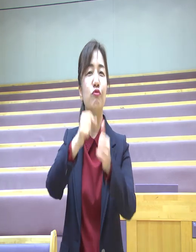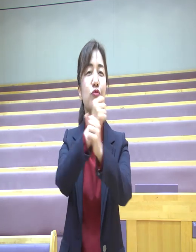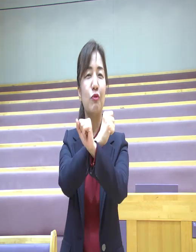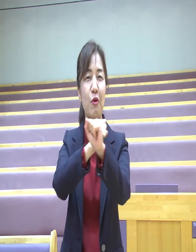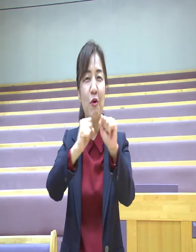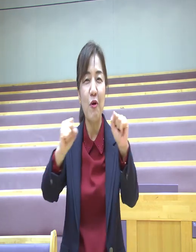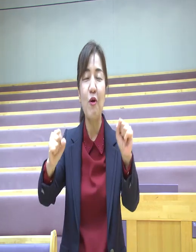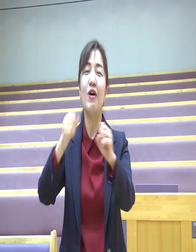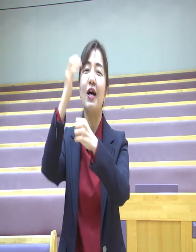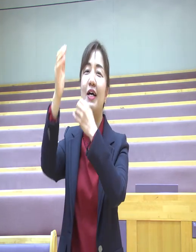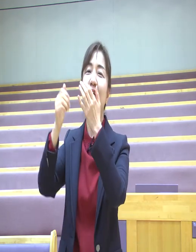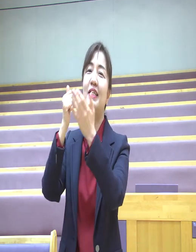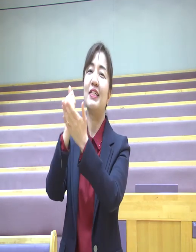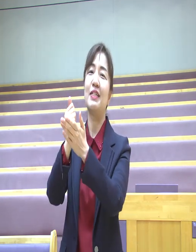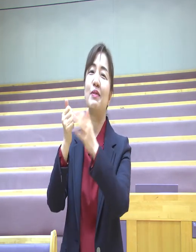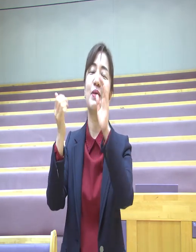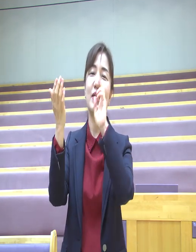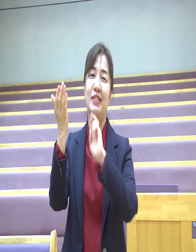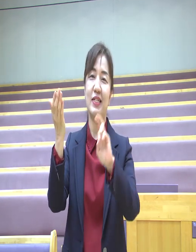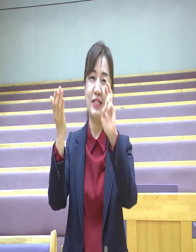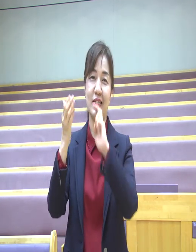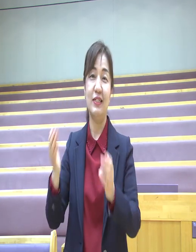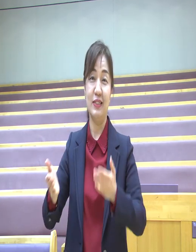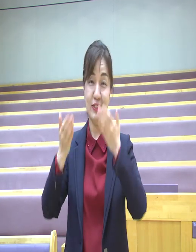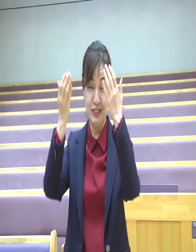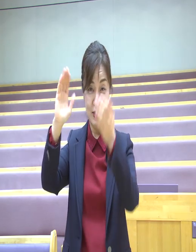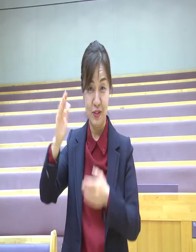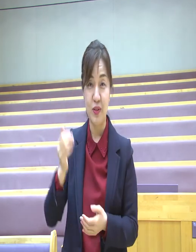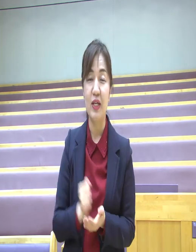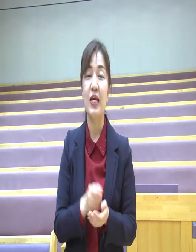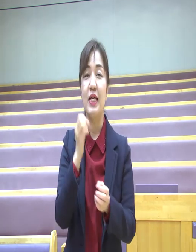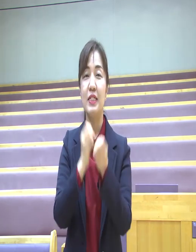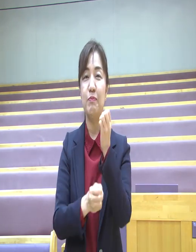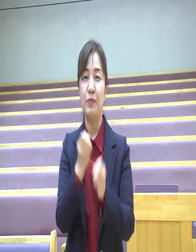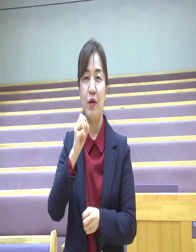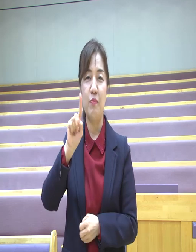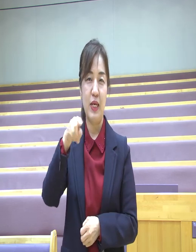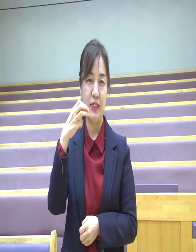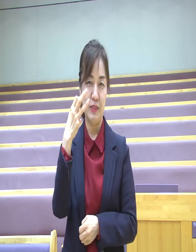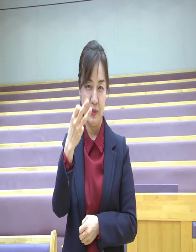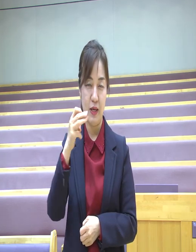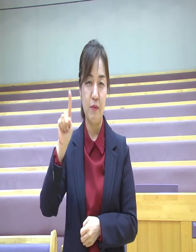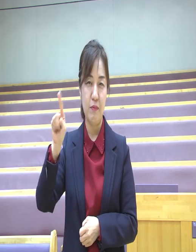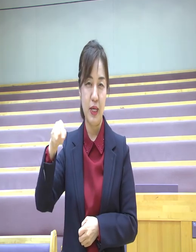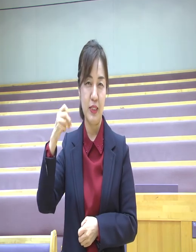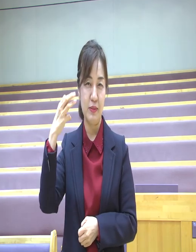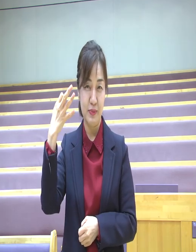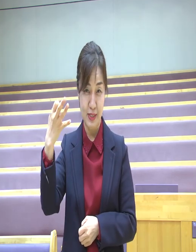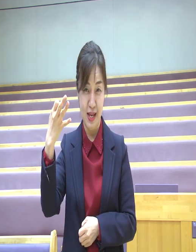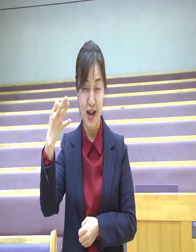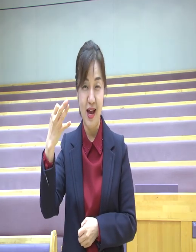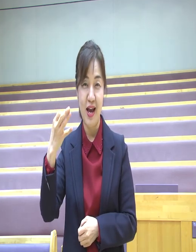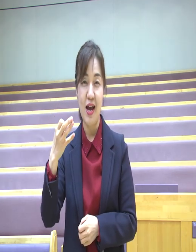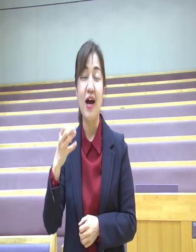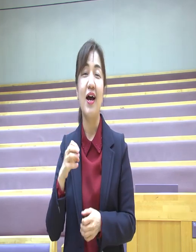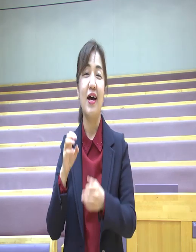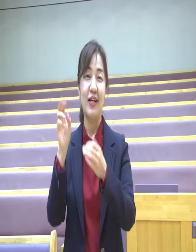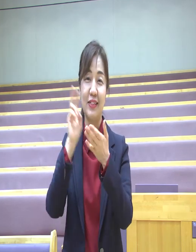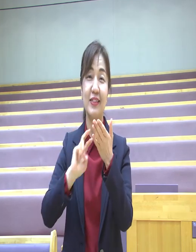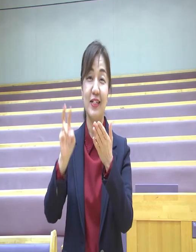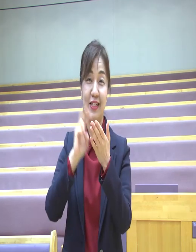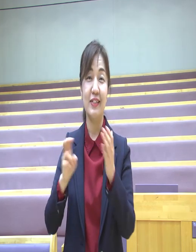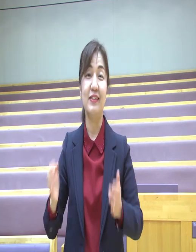대한 하나님께 찬양을 드리는 순서가 이어집니다. 주로 시편 113편과 114편을